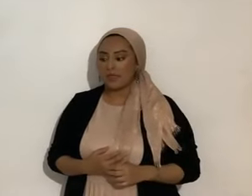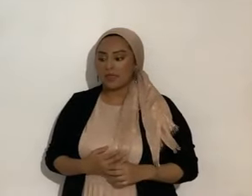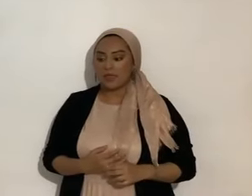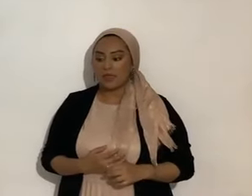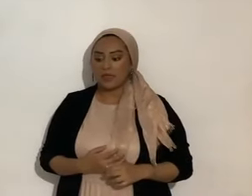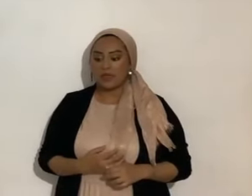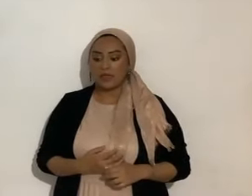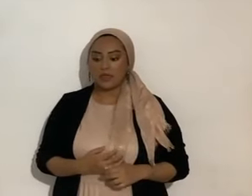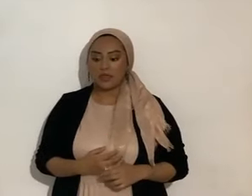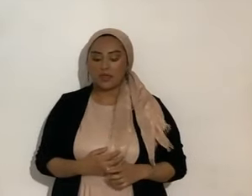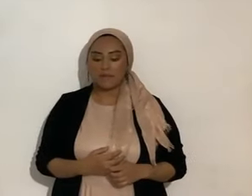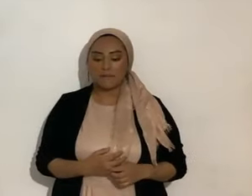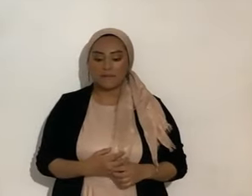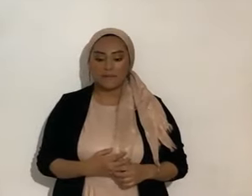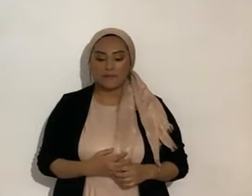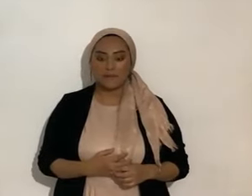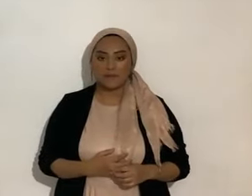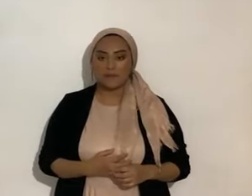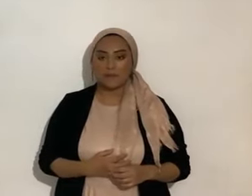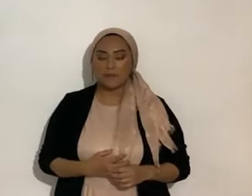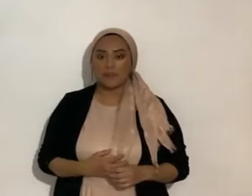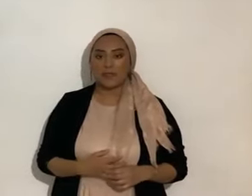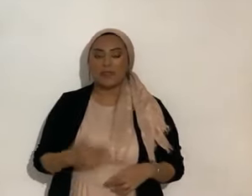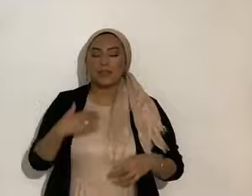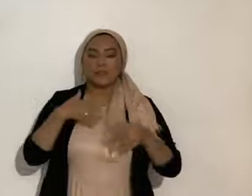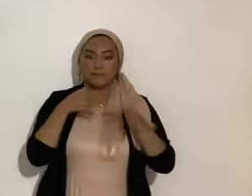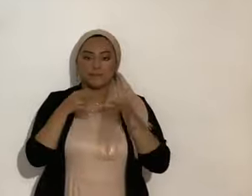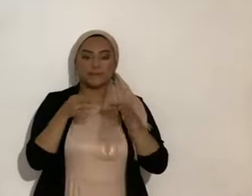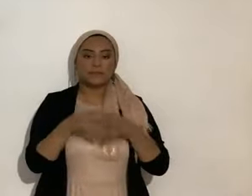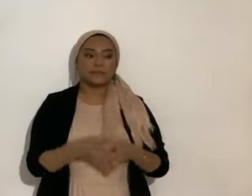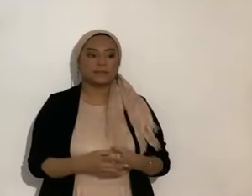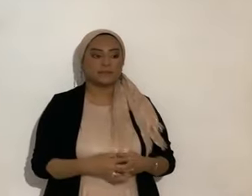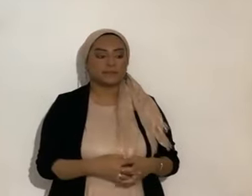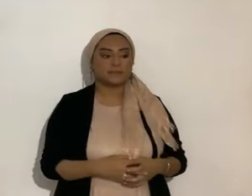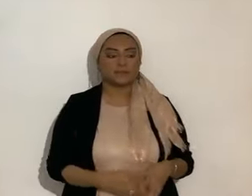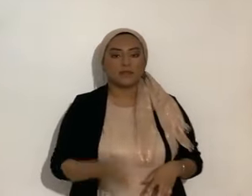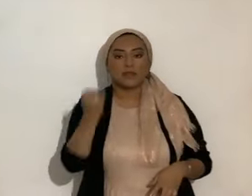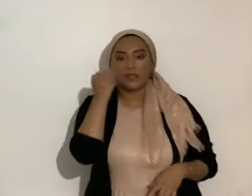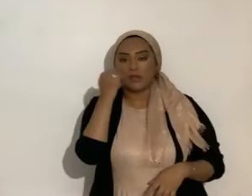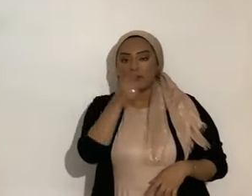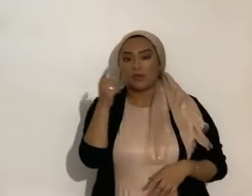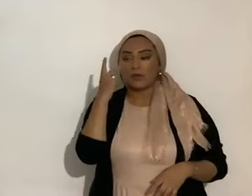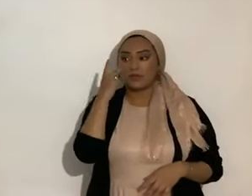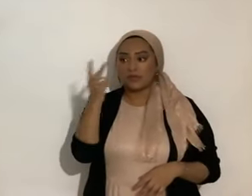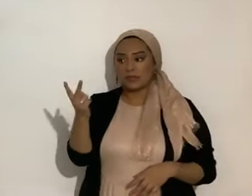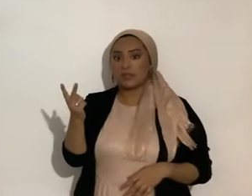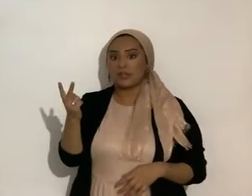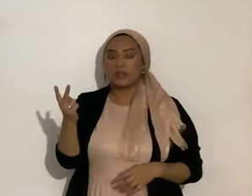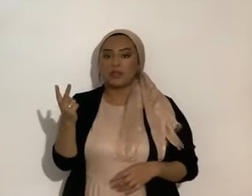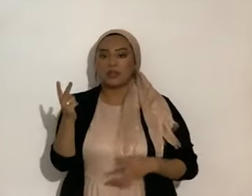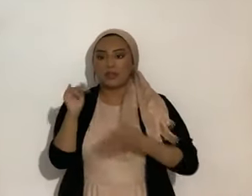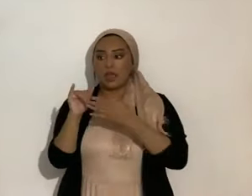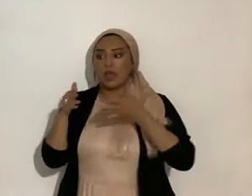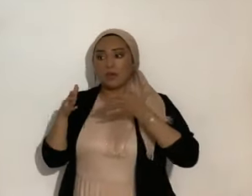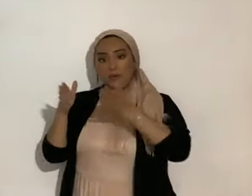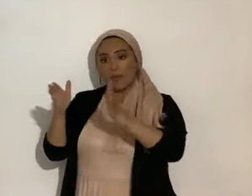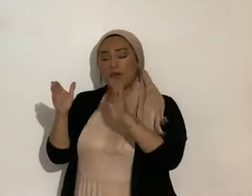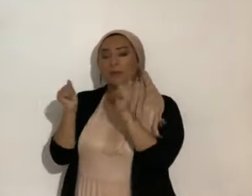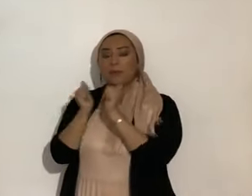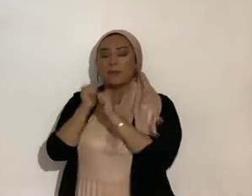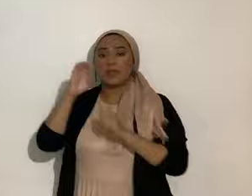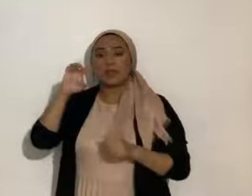será incapaz de ver los errores. A ver, voy a explicar de esta forma. Si ves en esa forma, es decir, con